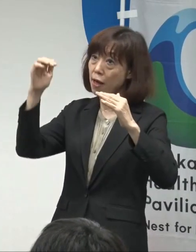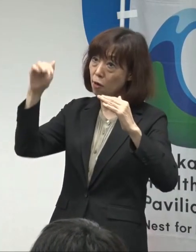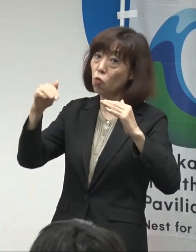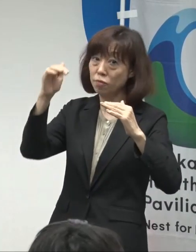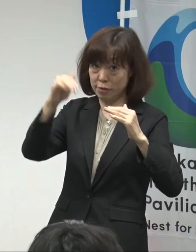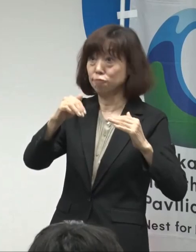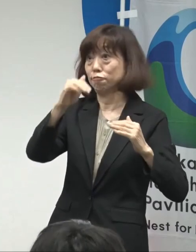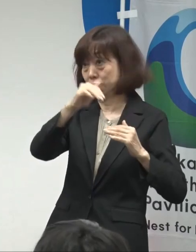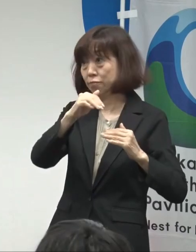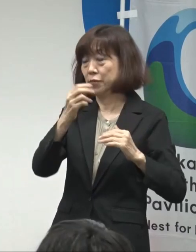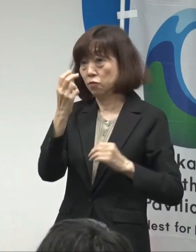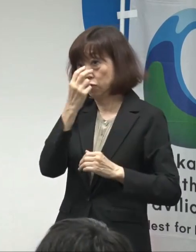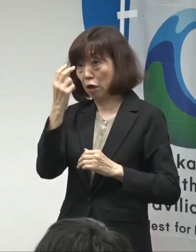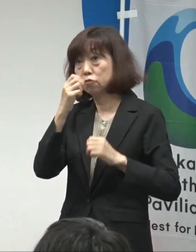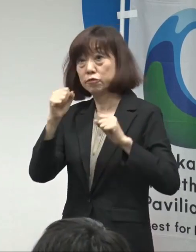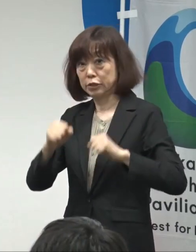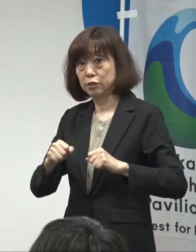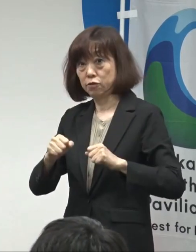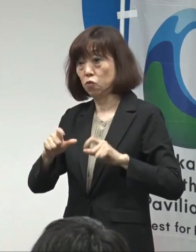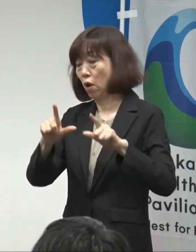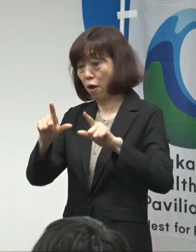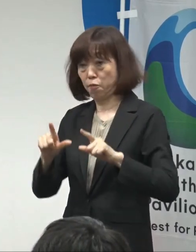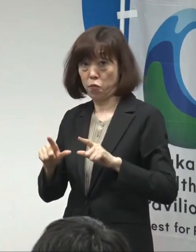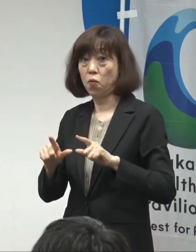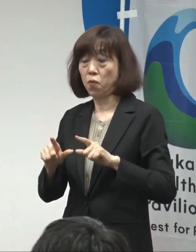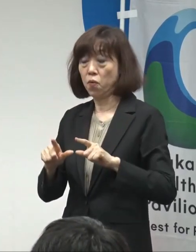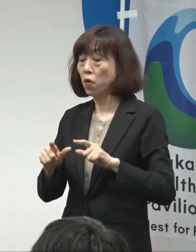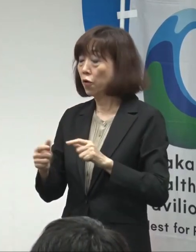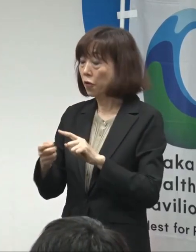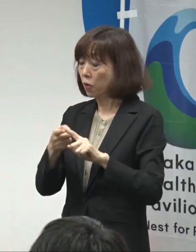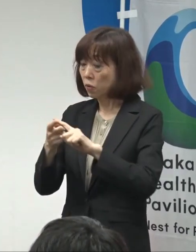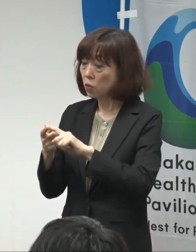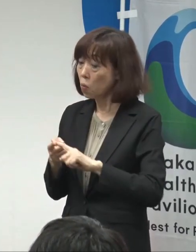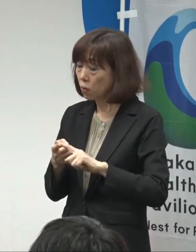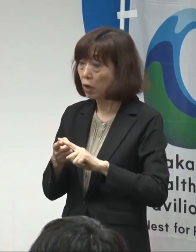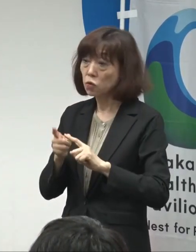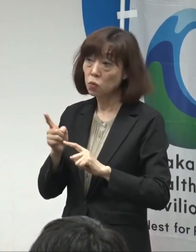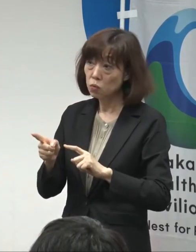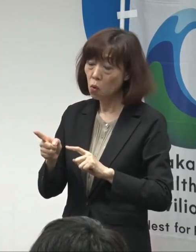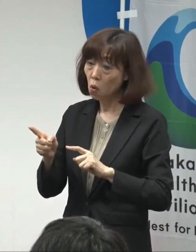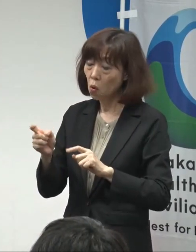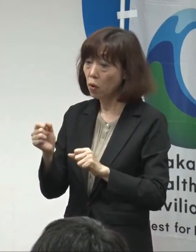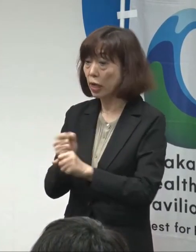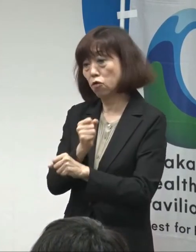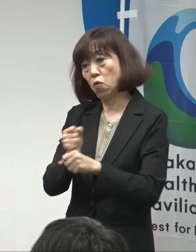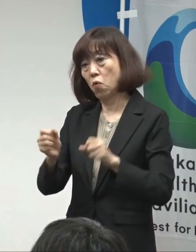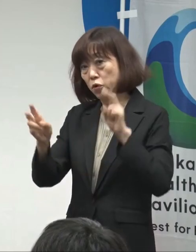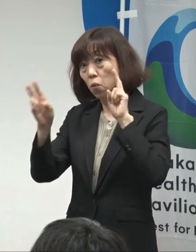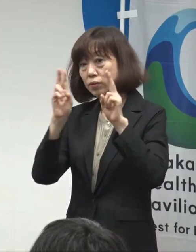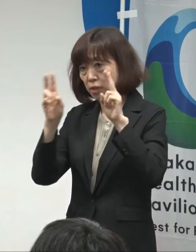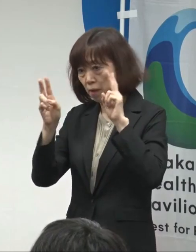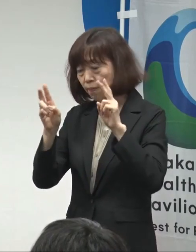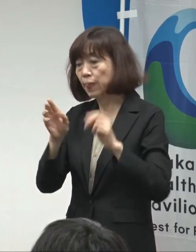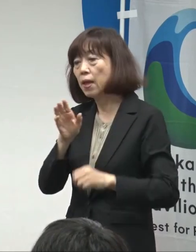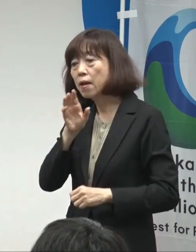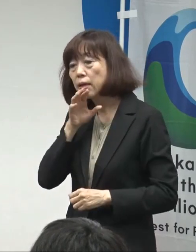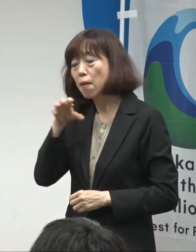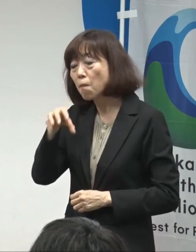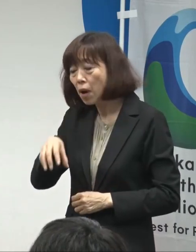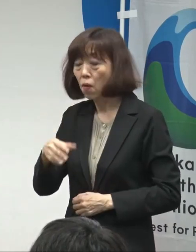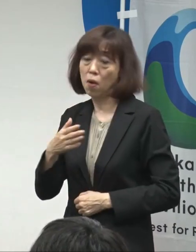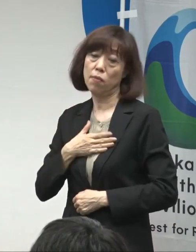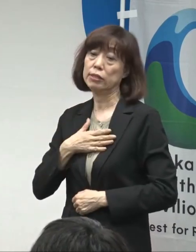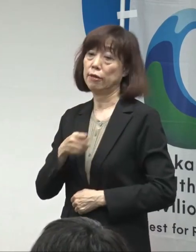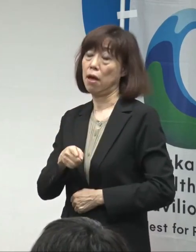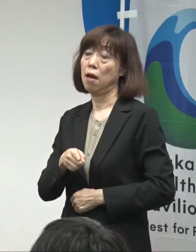されたという発表がありました。で、あの協会によると、まあ、施工業者の方で、現場レベルでは把握はしていたんだけれども